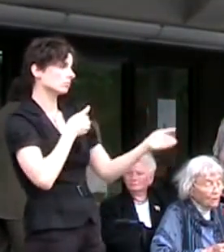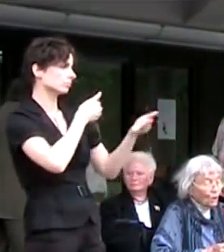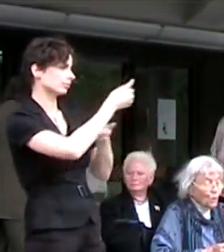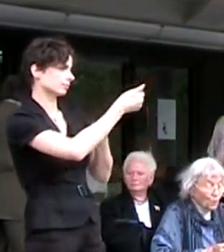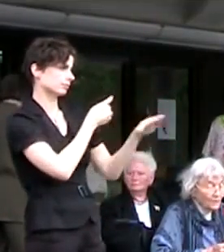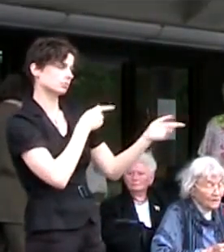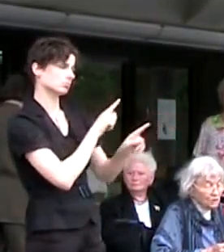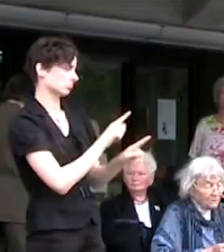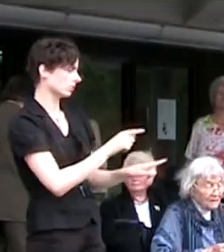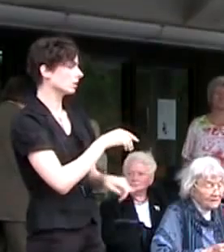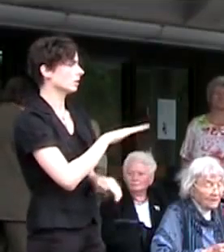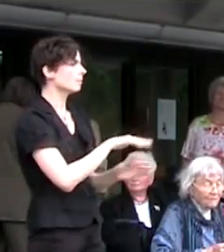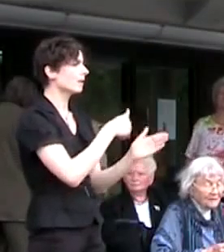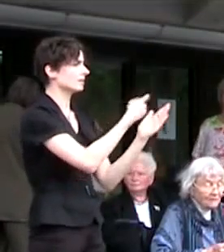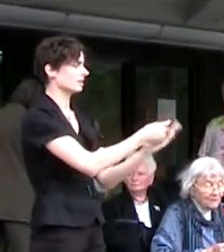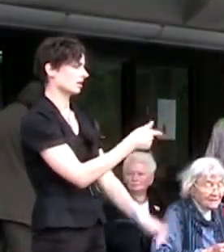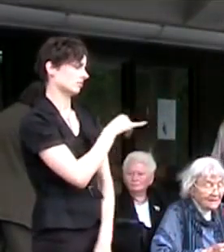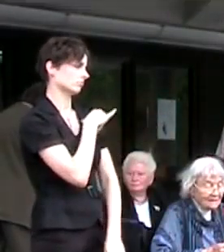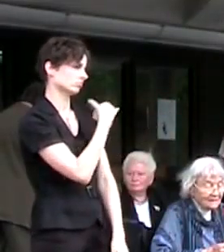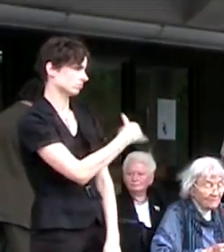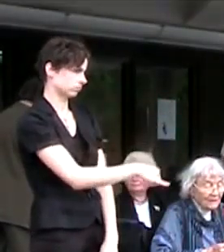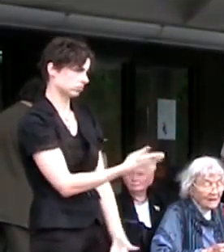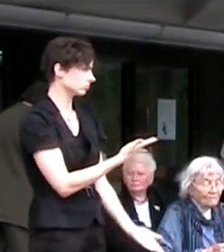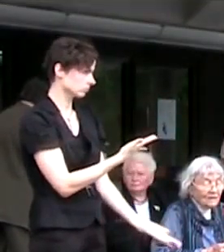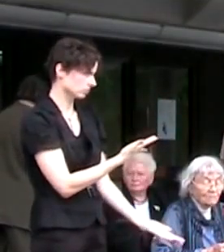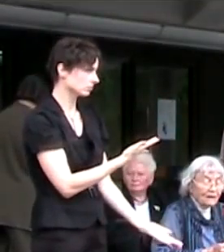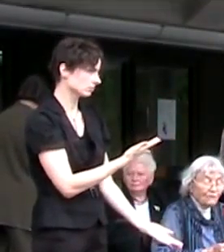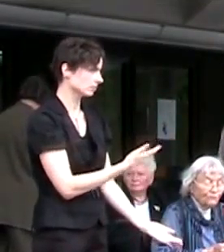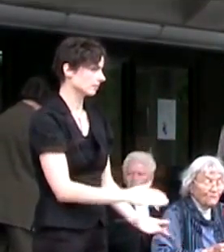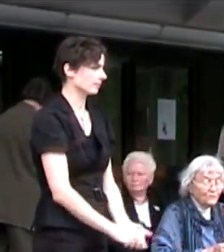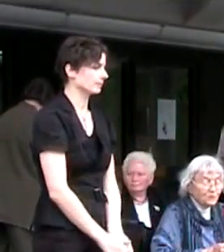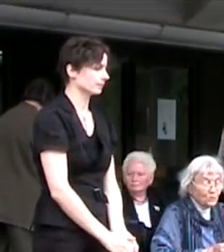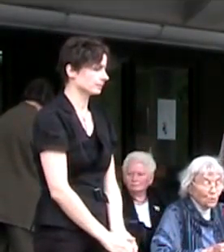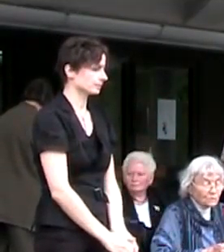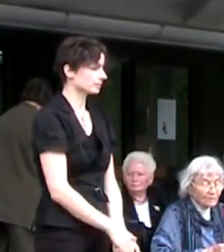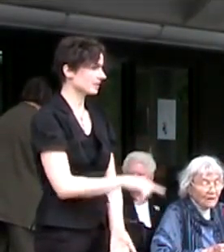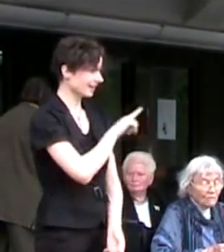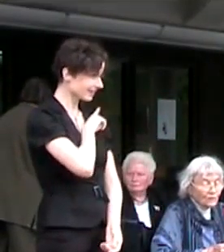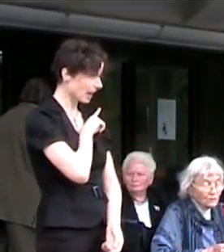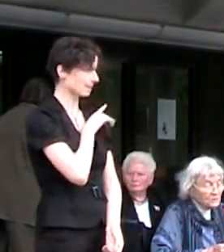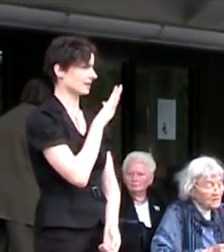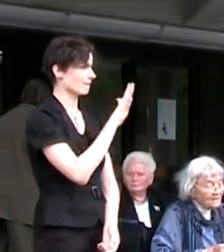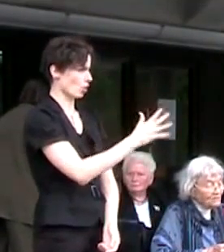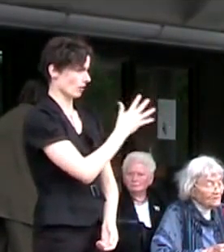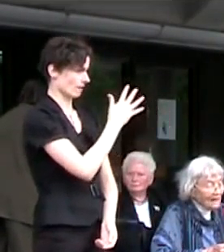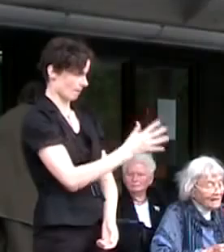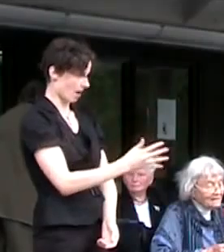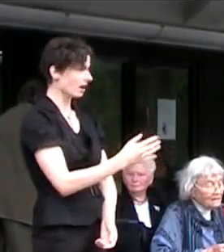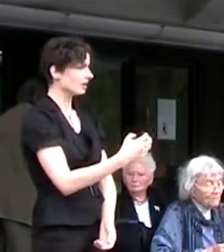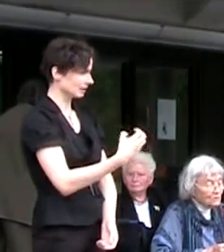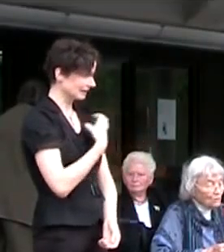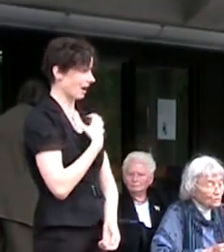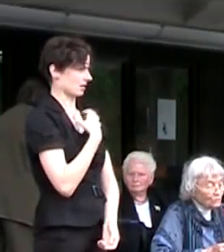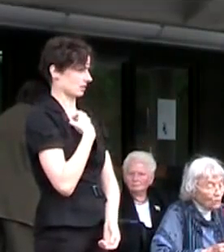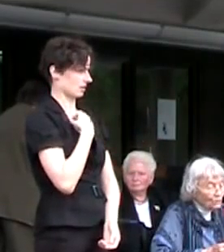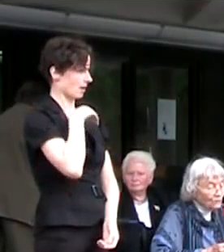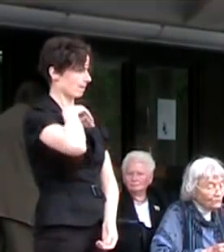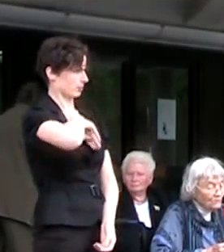Symptomen, ohne Gespräche mit den Patienten. Während meiner 5 Psychosen von 1936